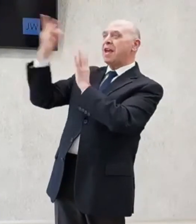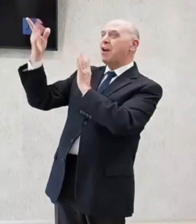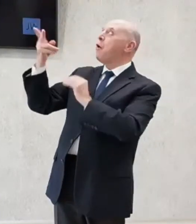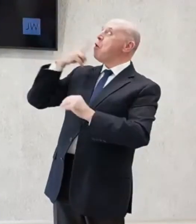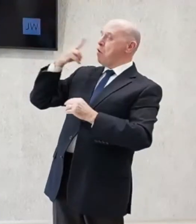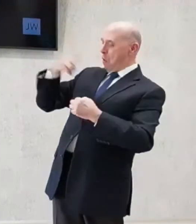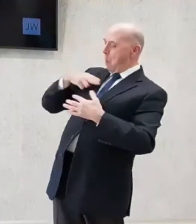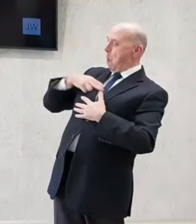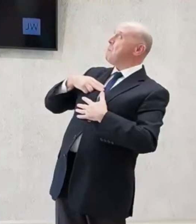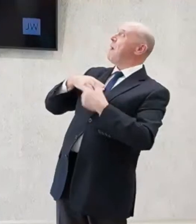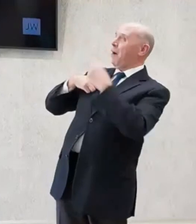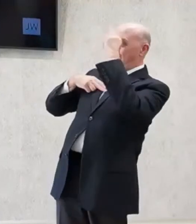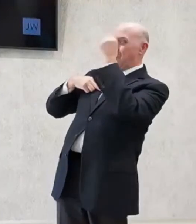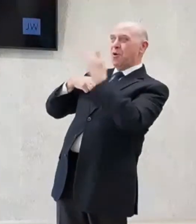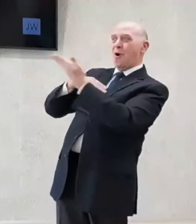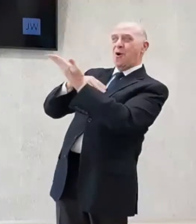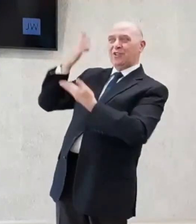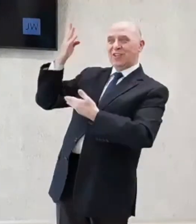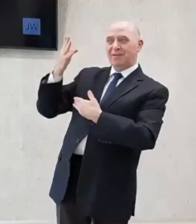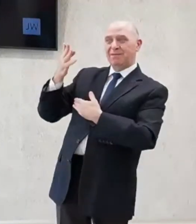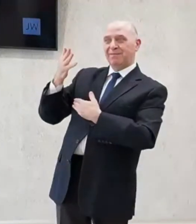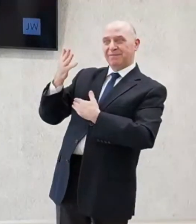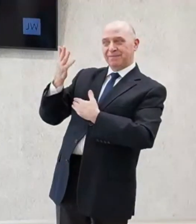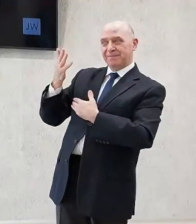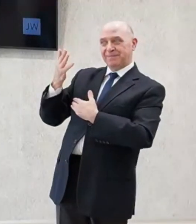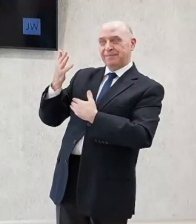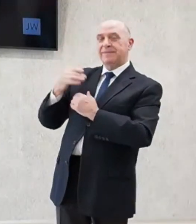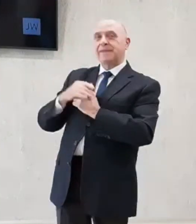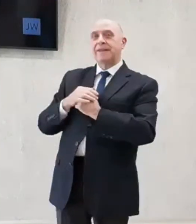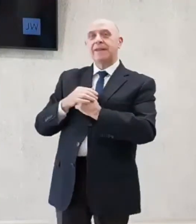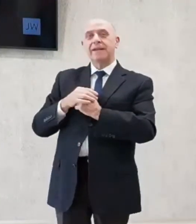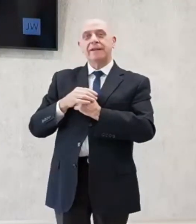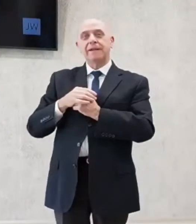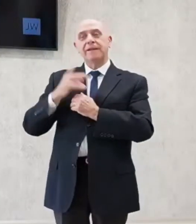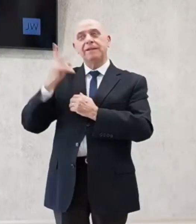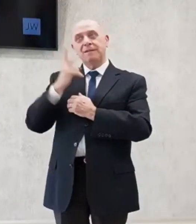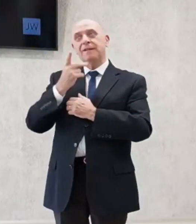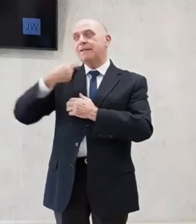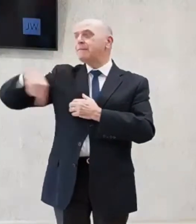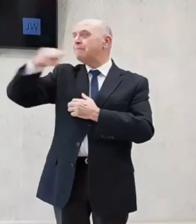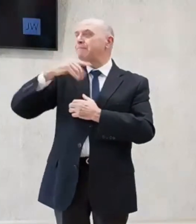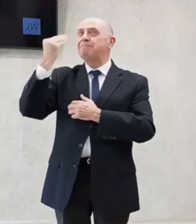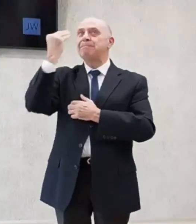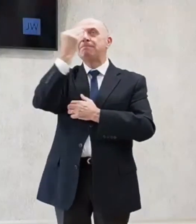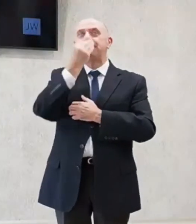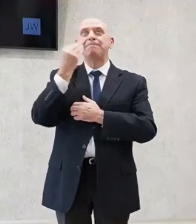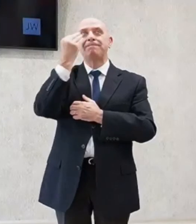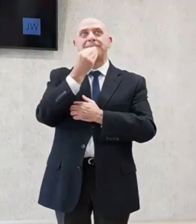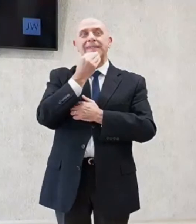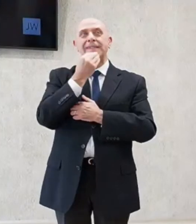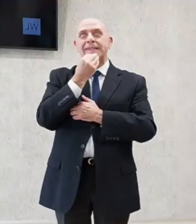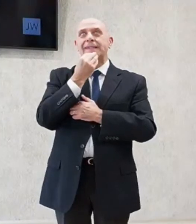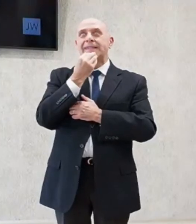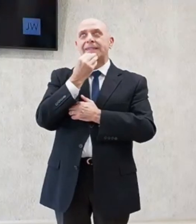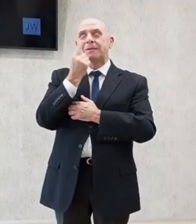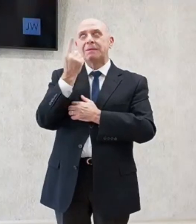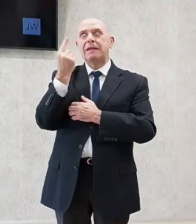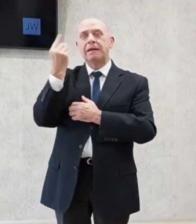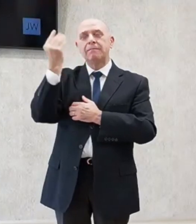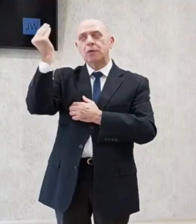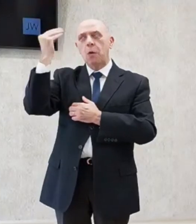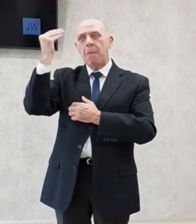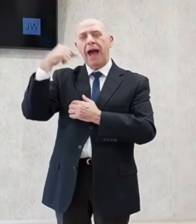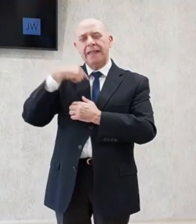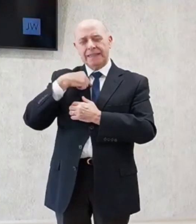dal nostro creatore proprio per questi motivi è logico chiederci allora E questo è forse la domanda che può turbare un pochino